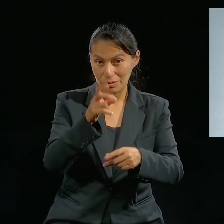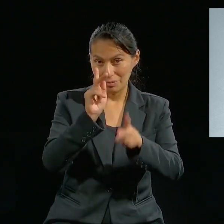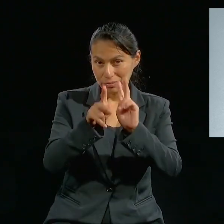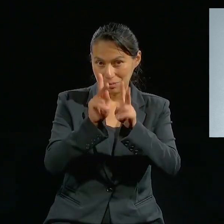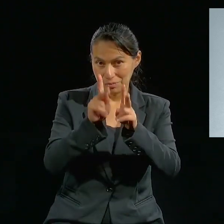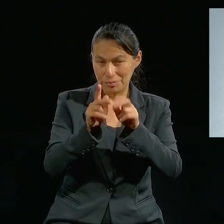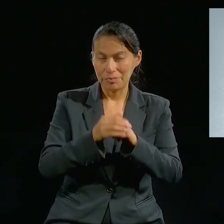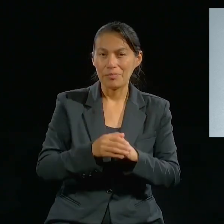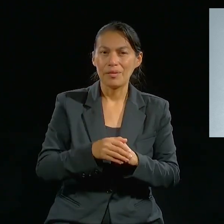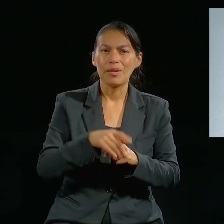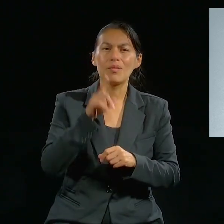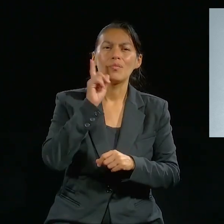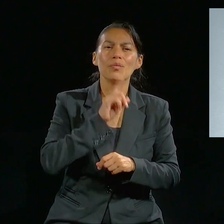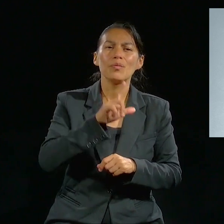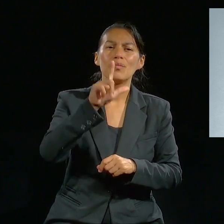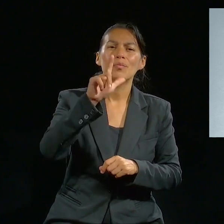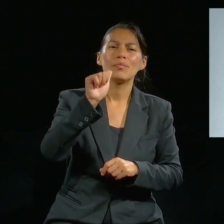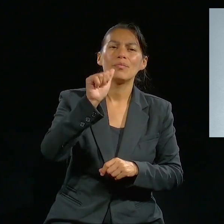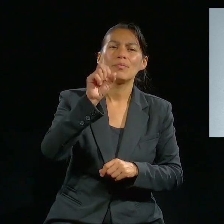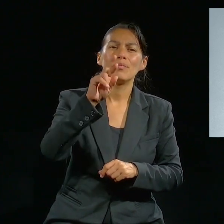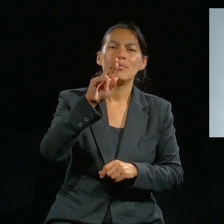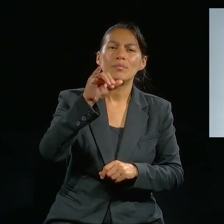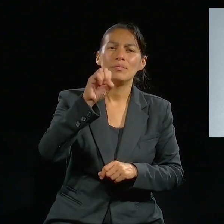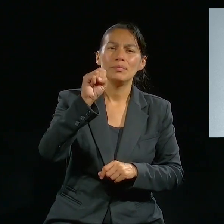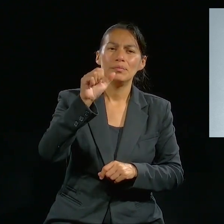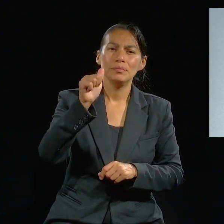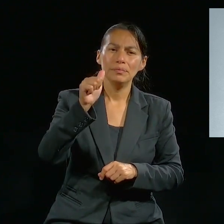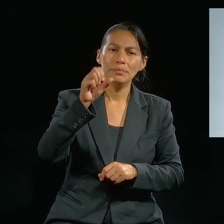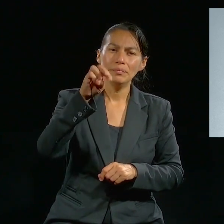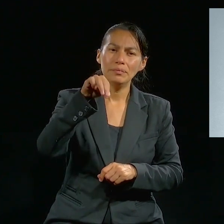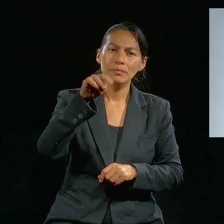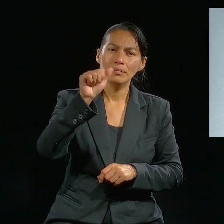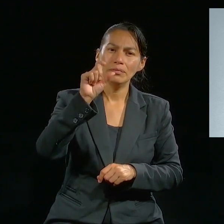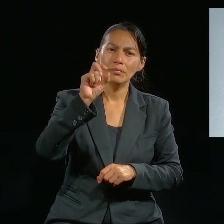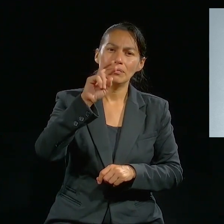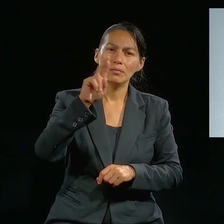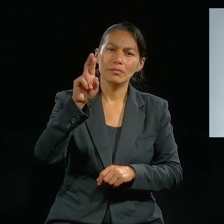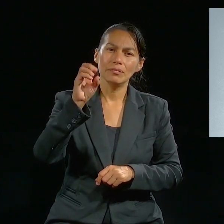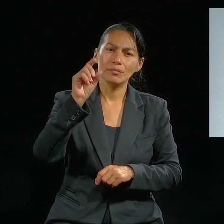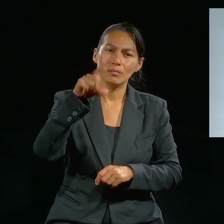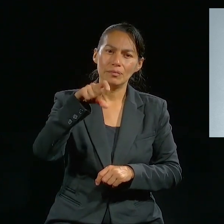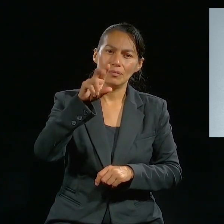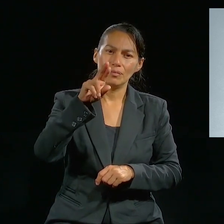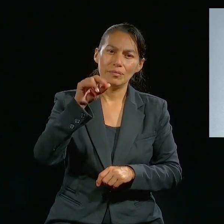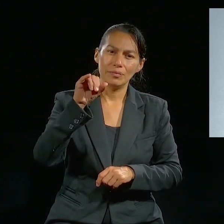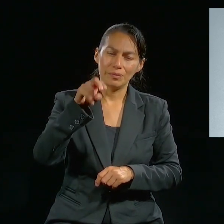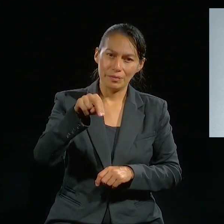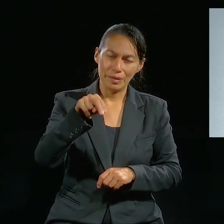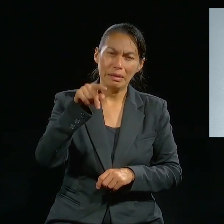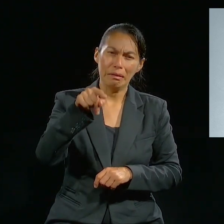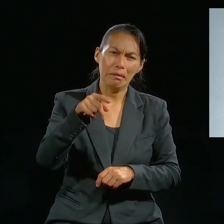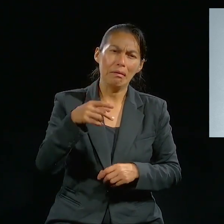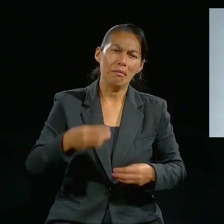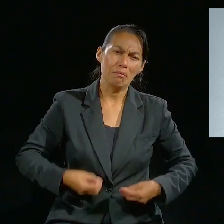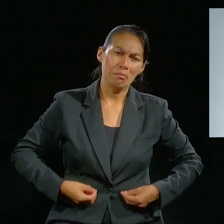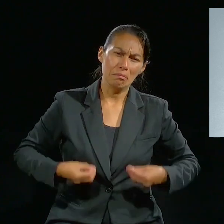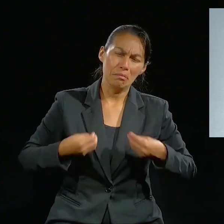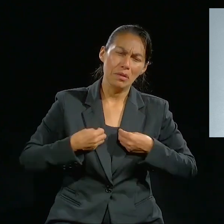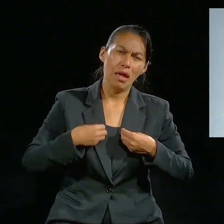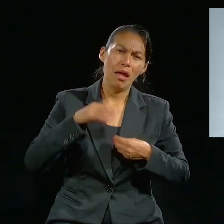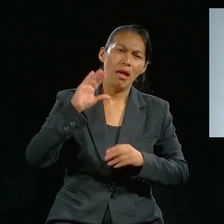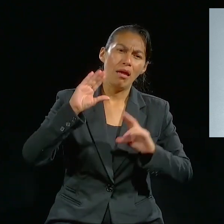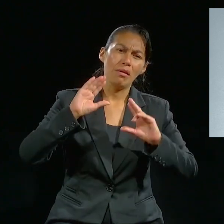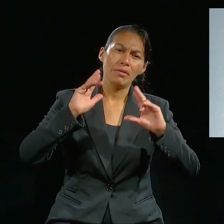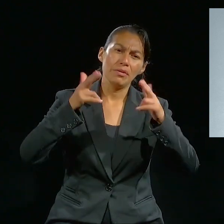Larisa Marroquín, que está desde Chiapas conectándose con nosotros para que podamos platicar